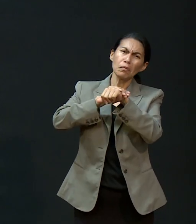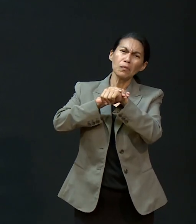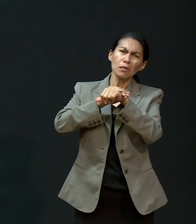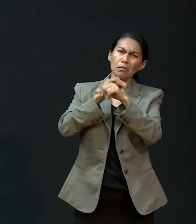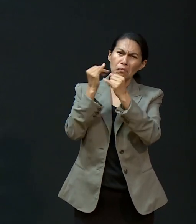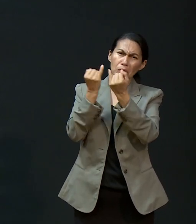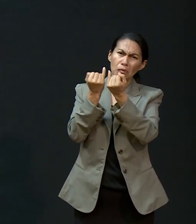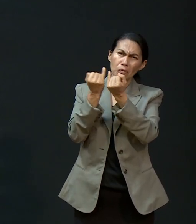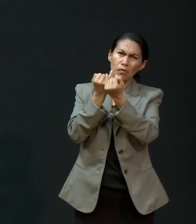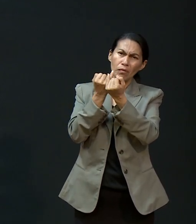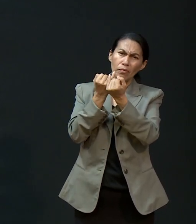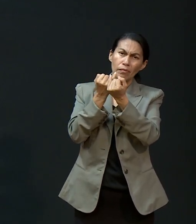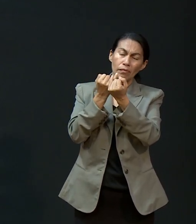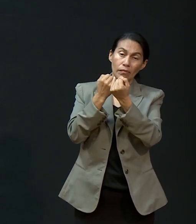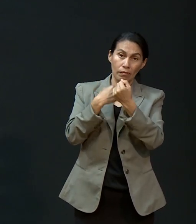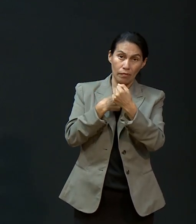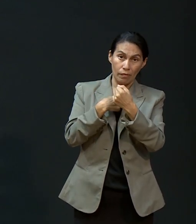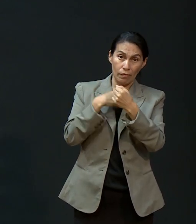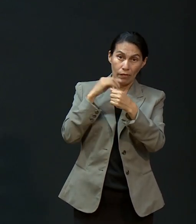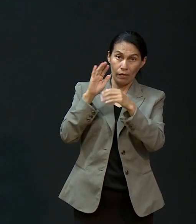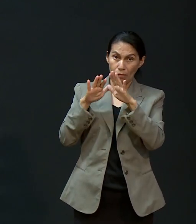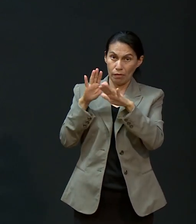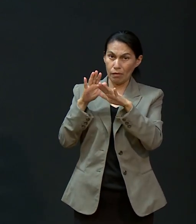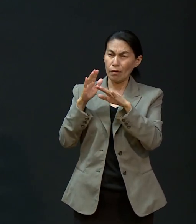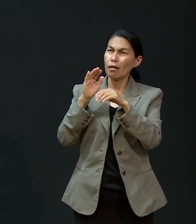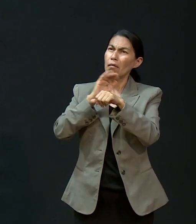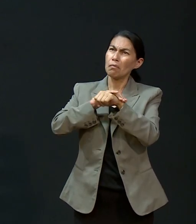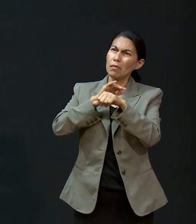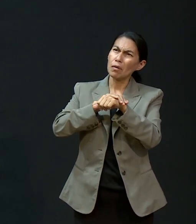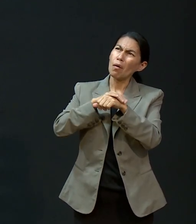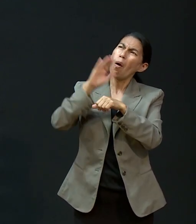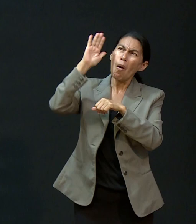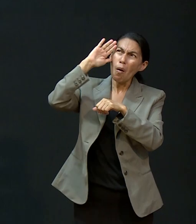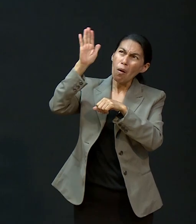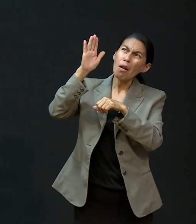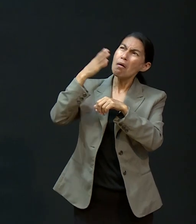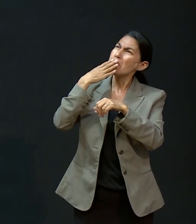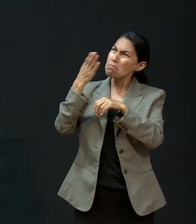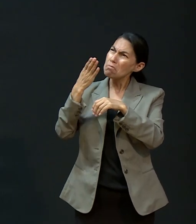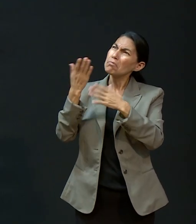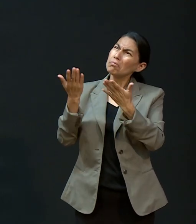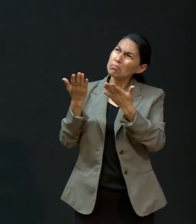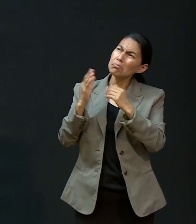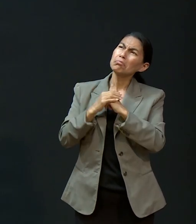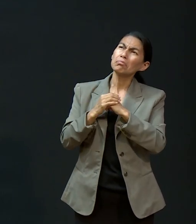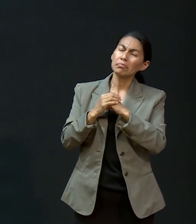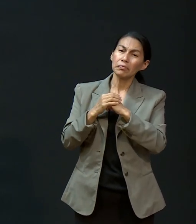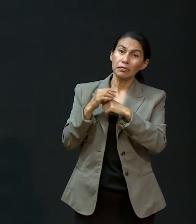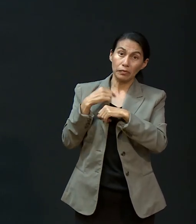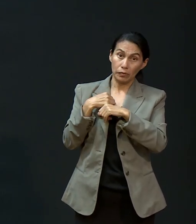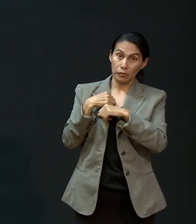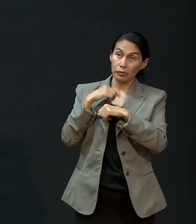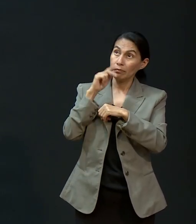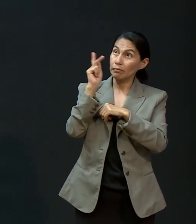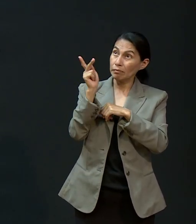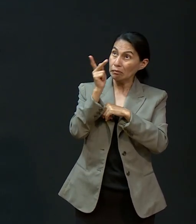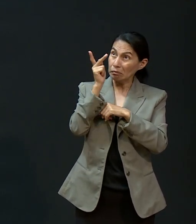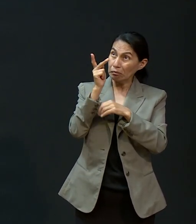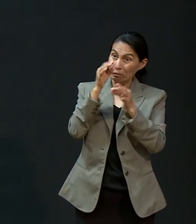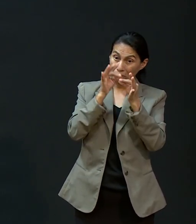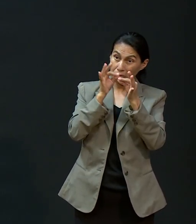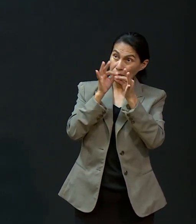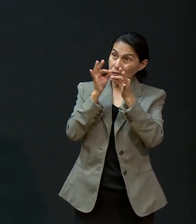Entonces, con un amigo no tengo una estructura. Ah, primero voy a iniciar con, hola, ¿cómo estás? Y tengo